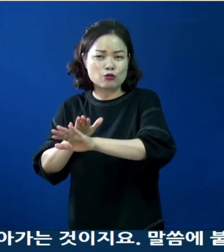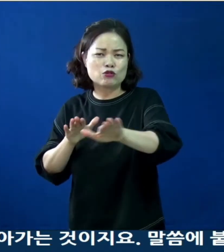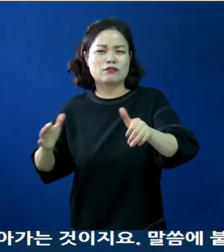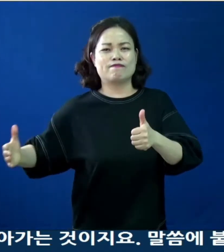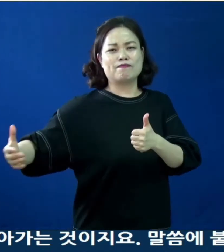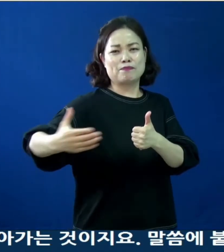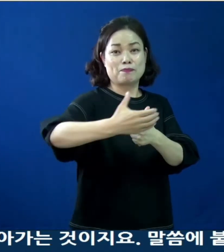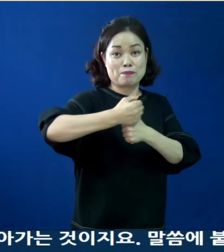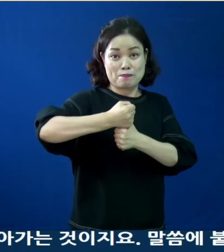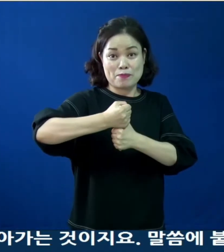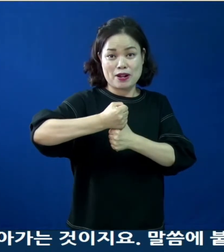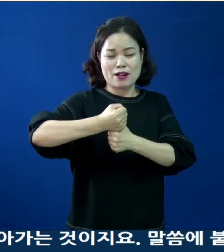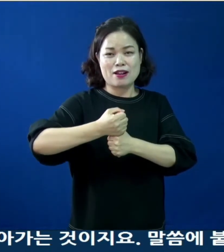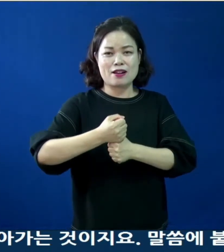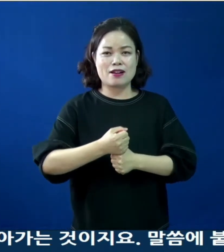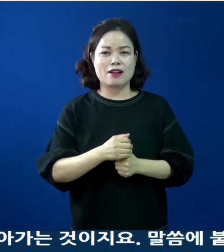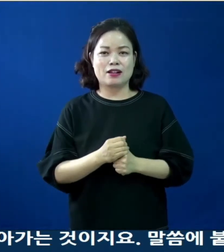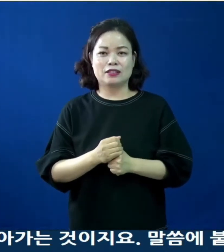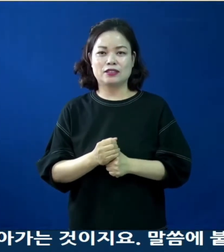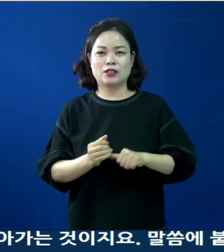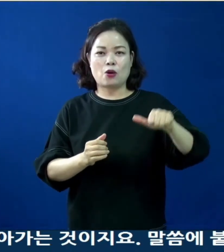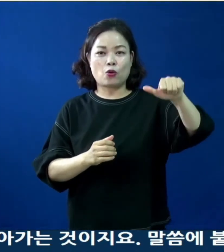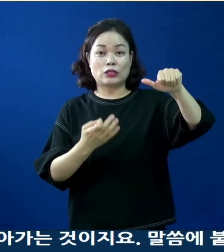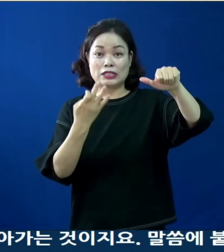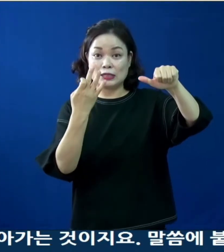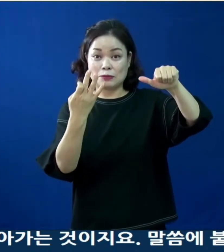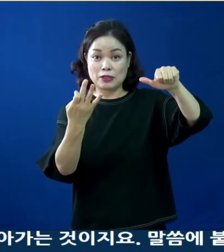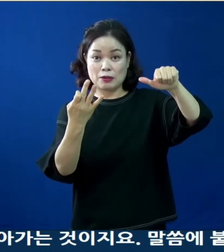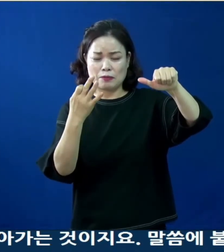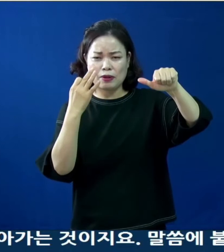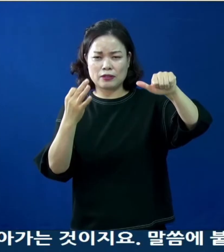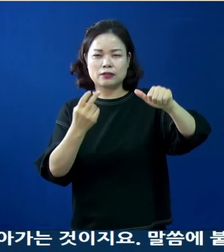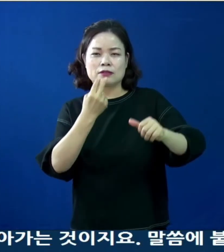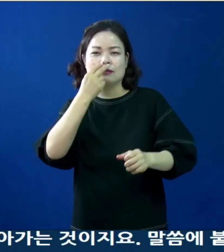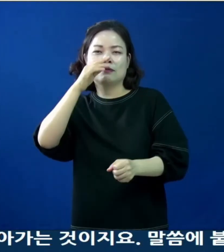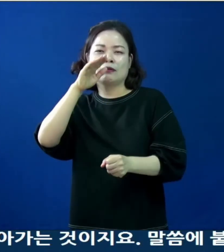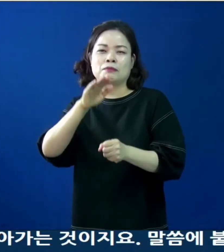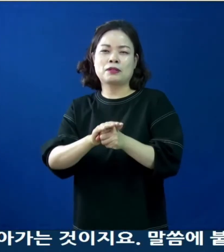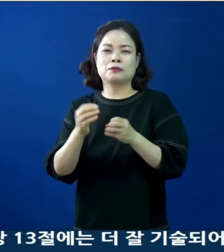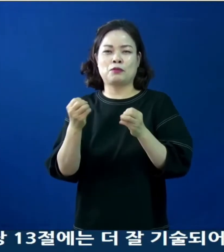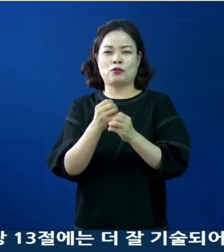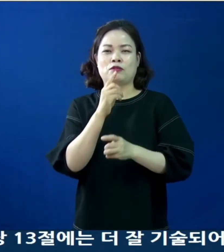표현을 고린도 후서 5장 14절에서는 제가 볼 땐 기가 막힌 번역이에요.